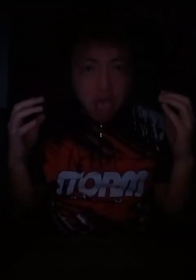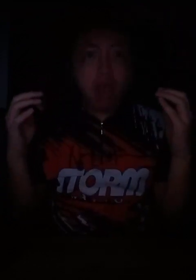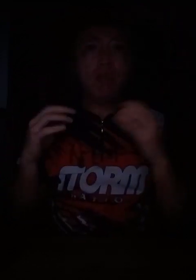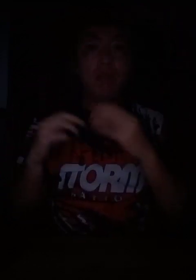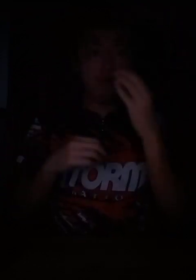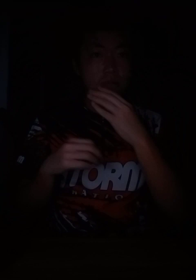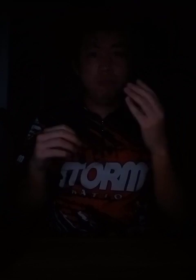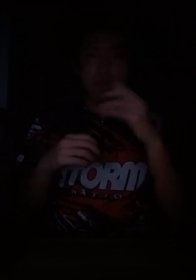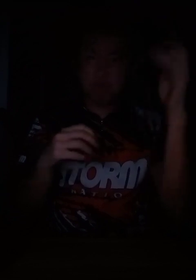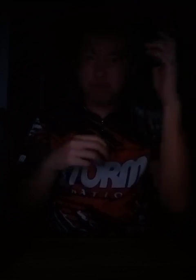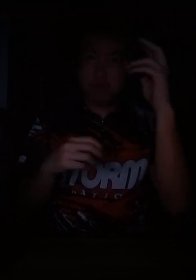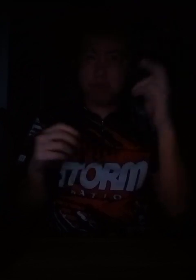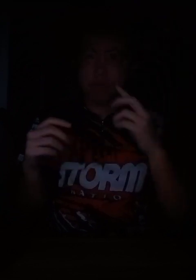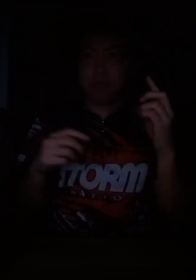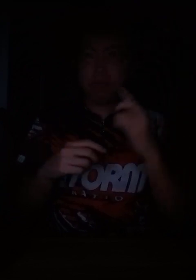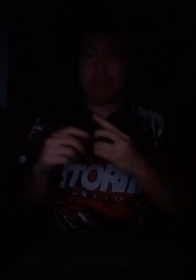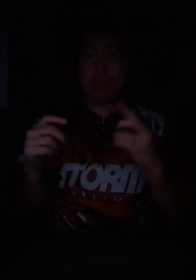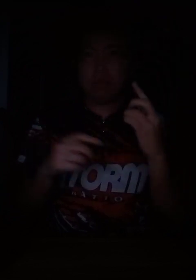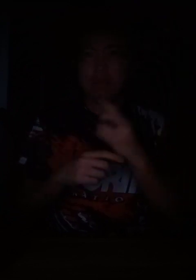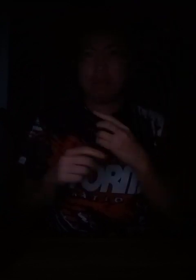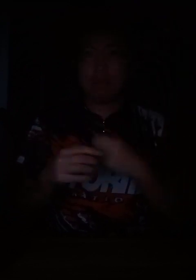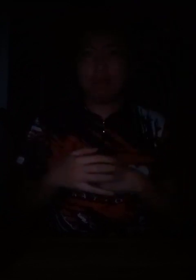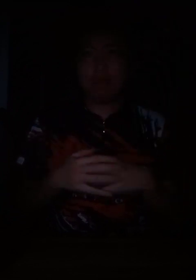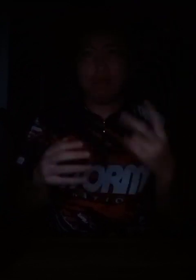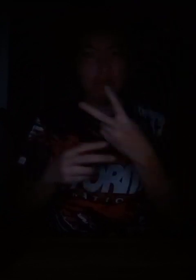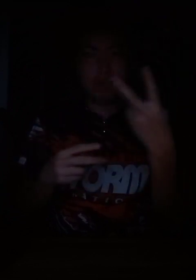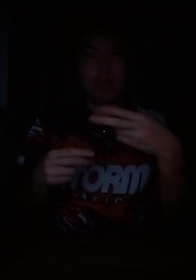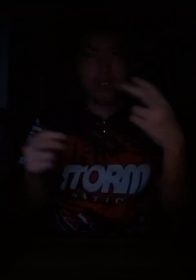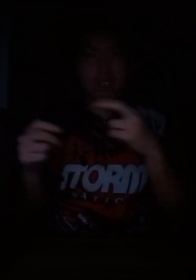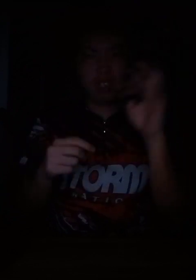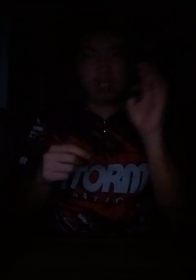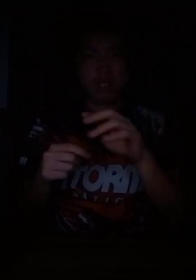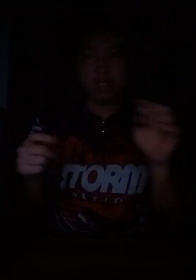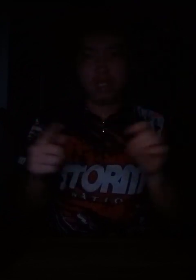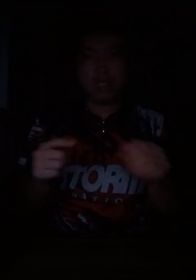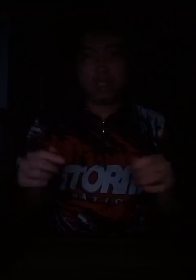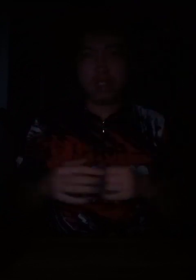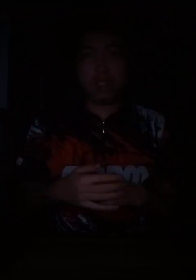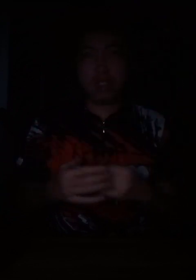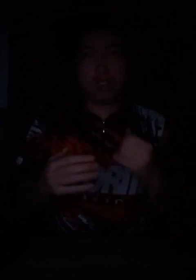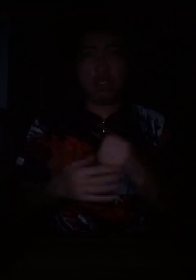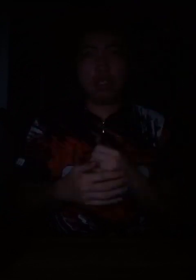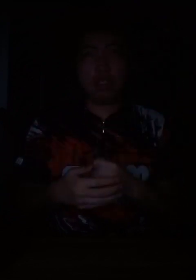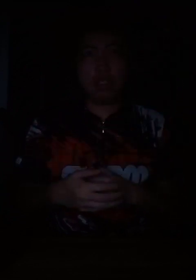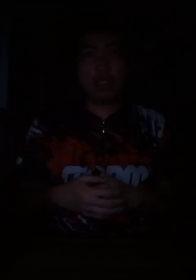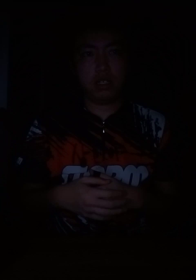기사의 머리채를 양손으로 끌어당기고 담배를 여러 차례 던지는 여성의 난동은 경찰이 출동한 뒤에야